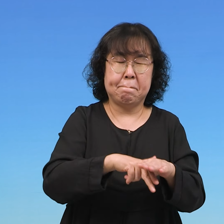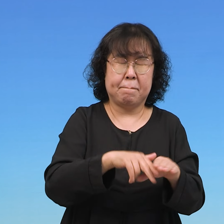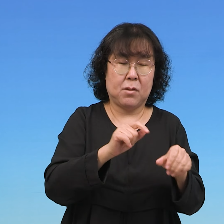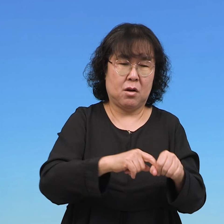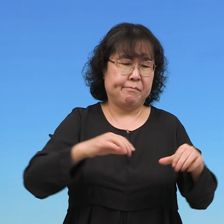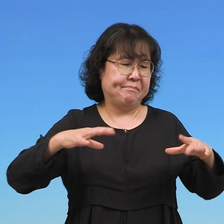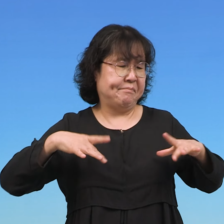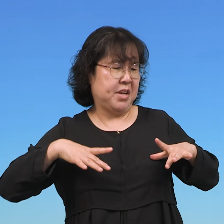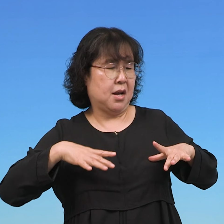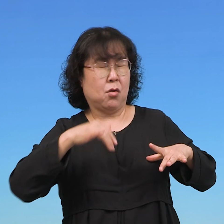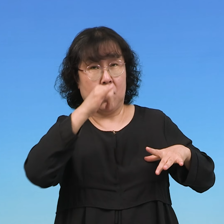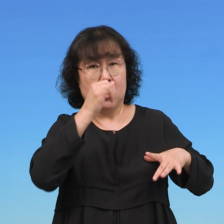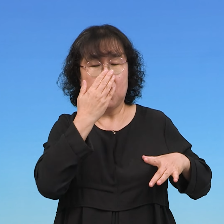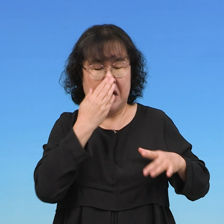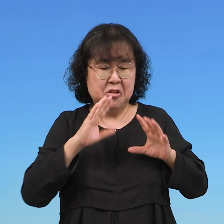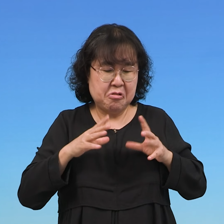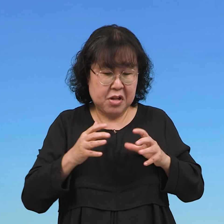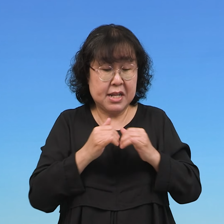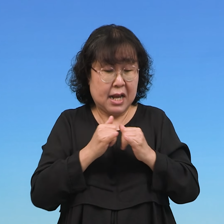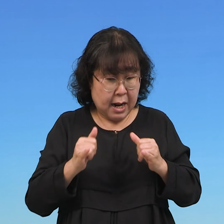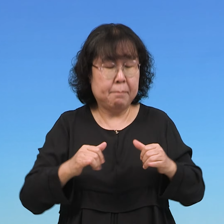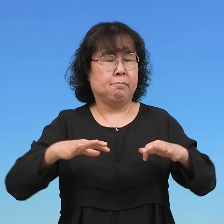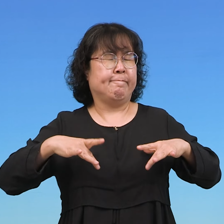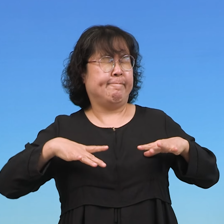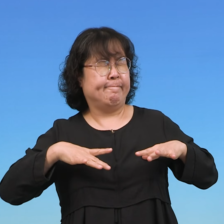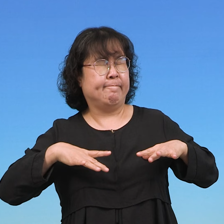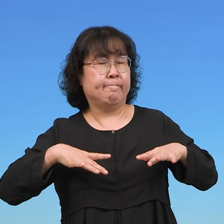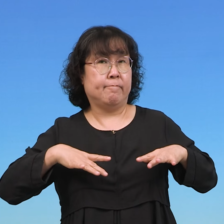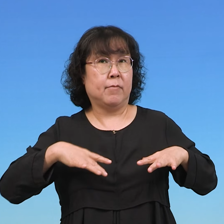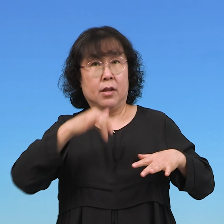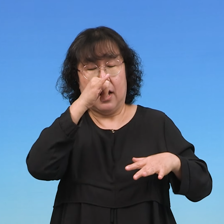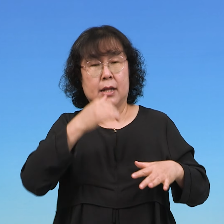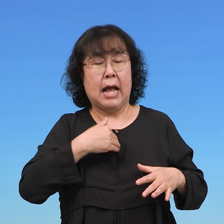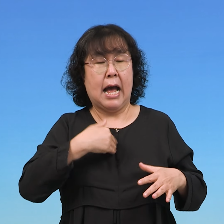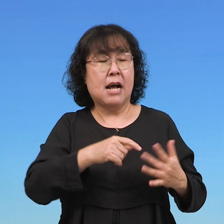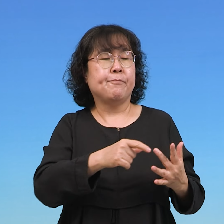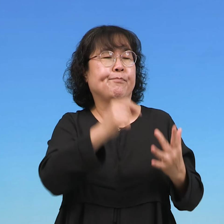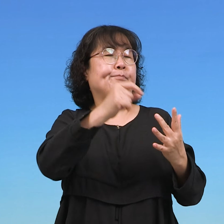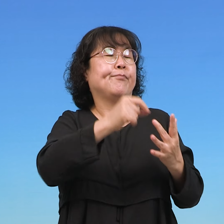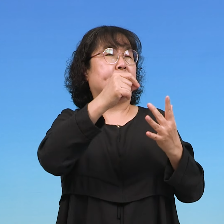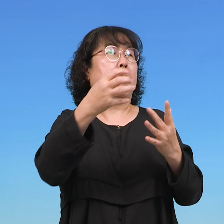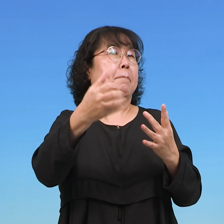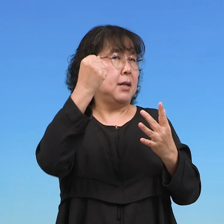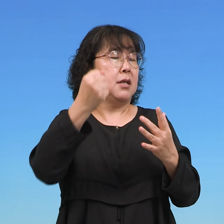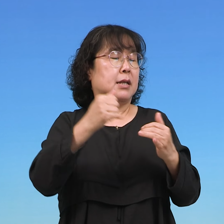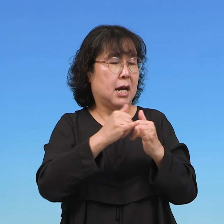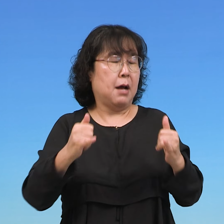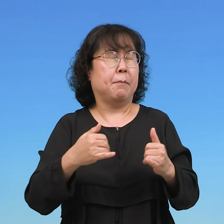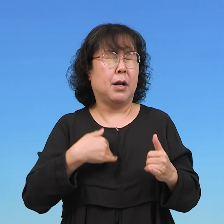종교적인 우월감, 또 민족적인 우월감, 그래서 자기들은 선택받은 사람이라는 이